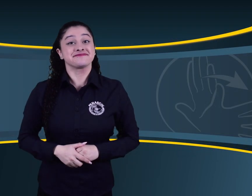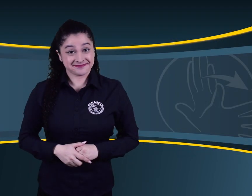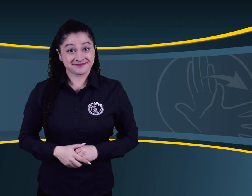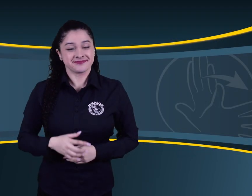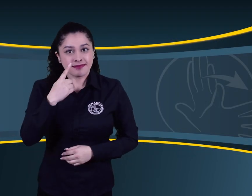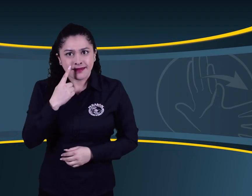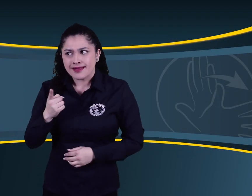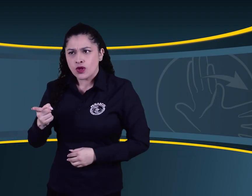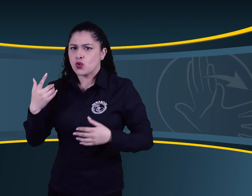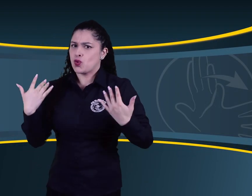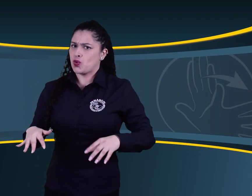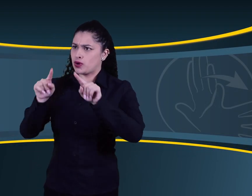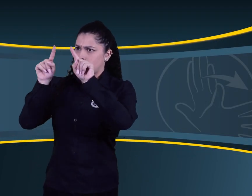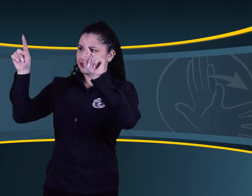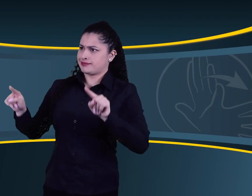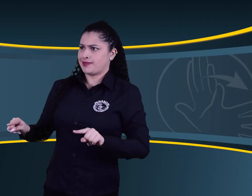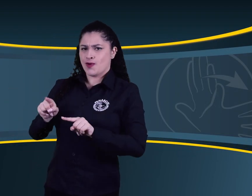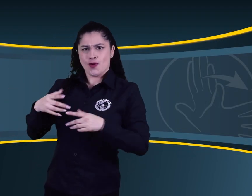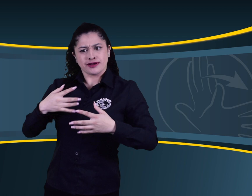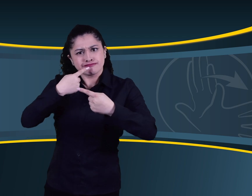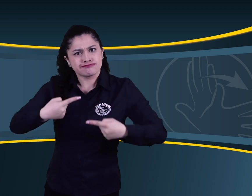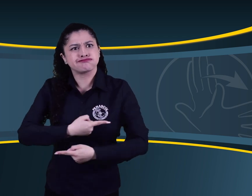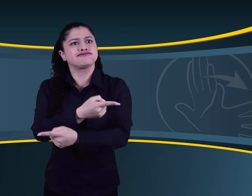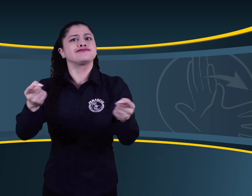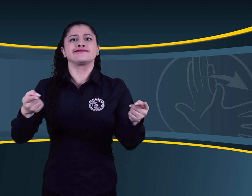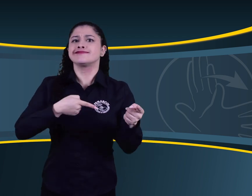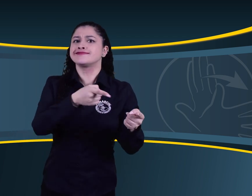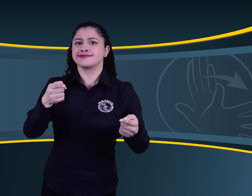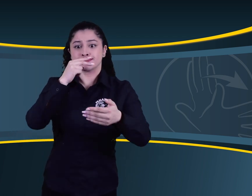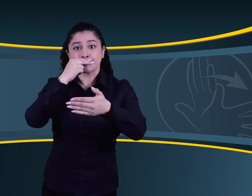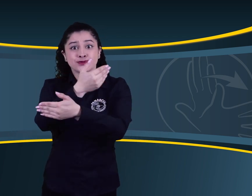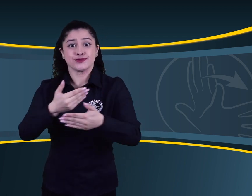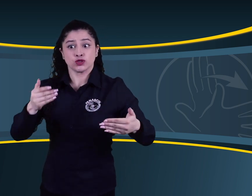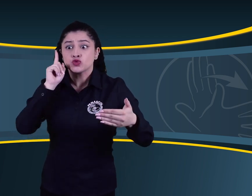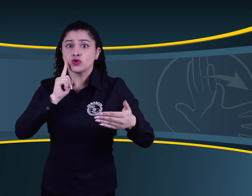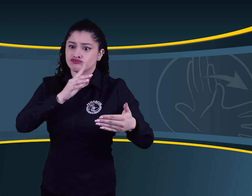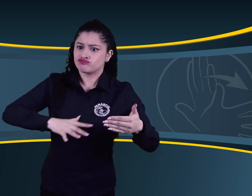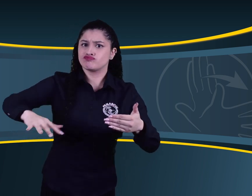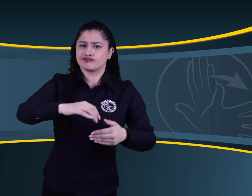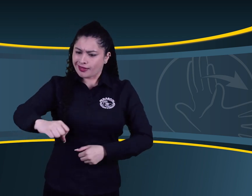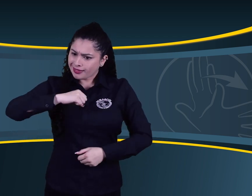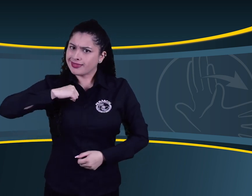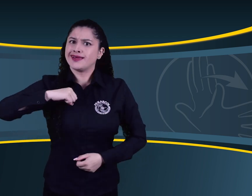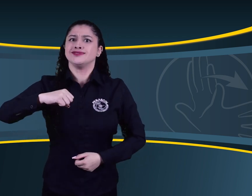esta declaración que allí se mostró es de Gran relevancia pues habla de los derechos de los niños